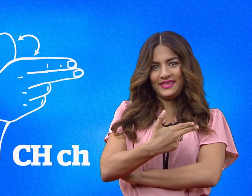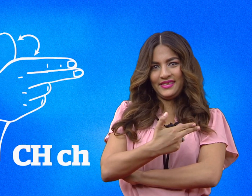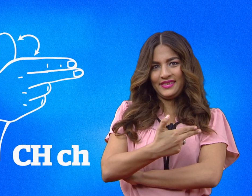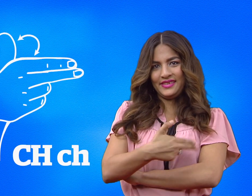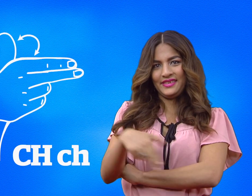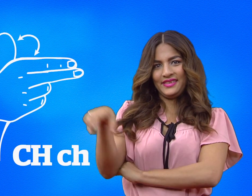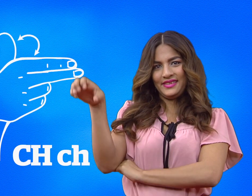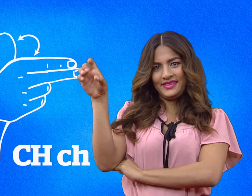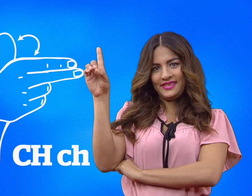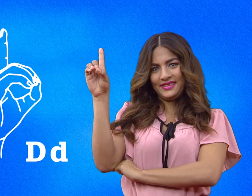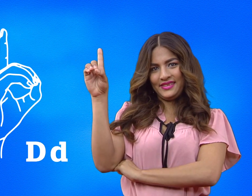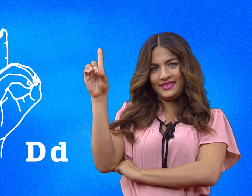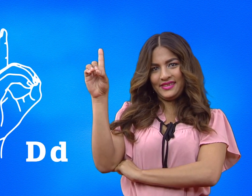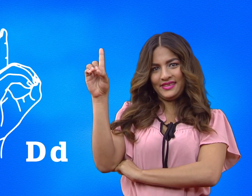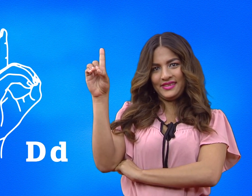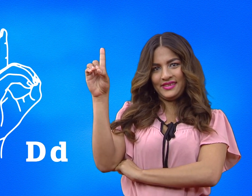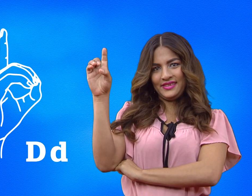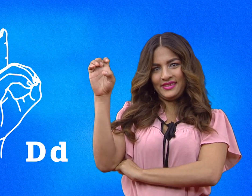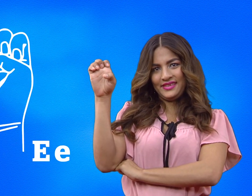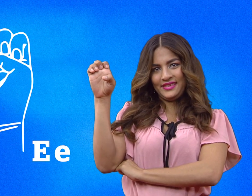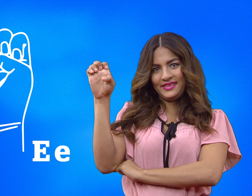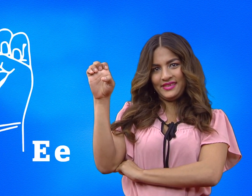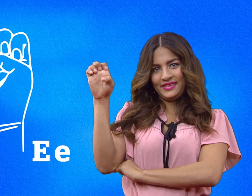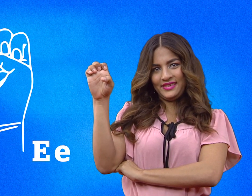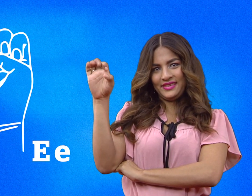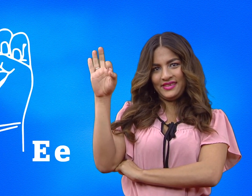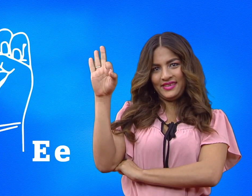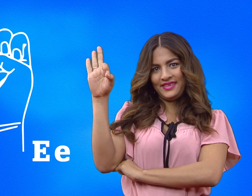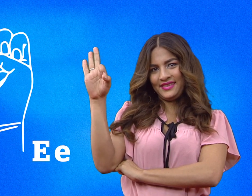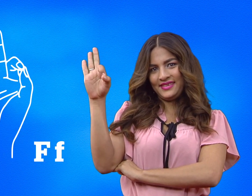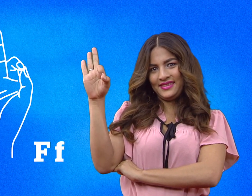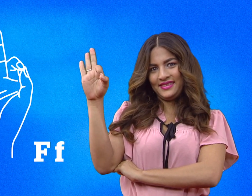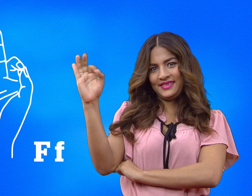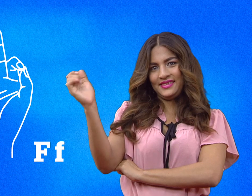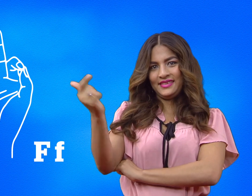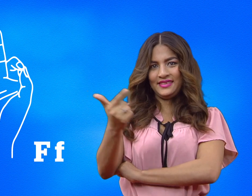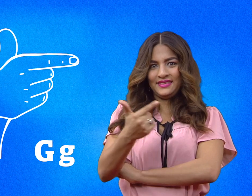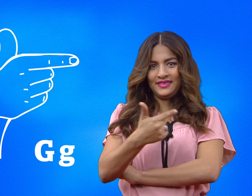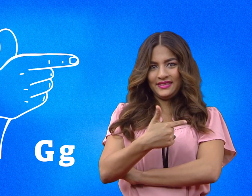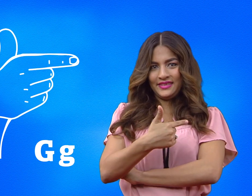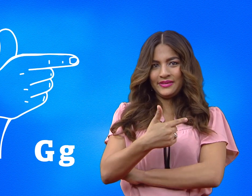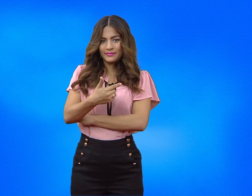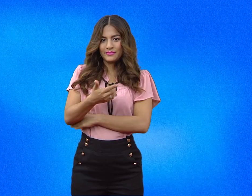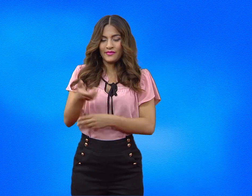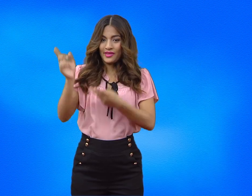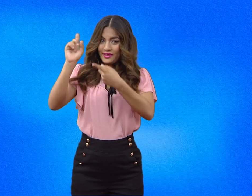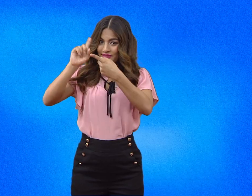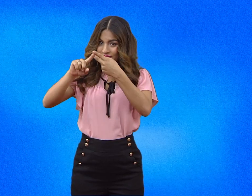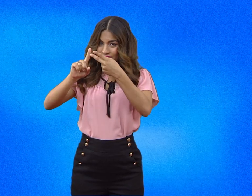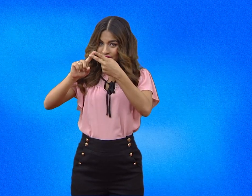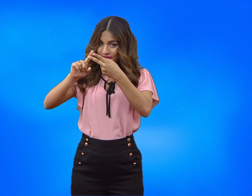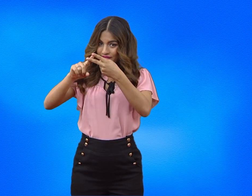Ch, D, E, F, G. Segundo grupo.